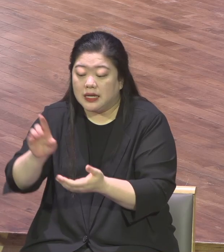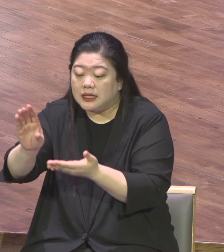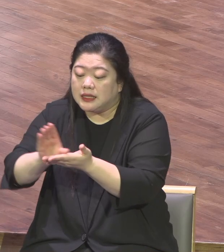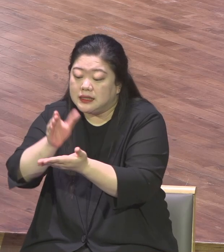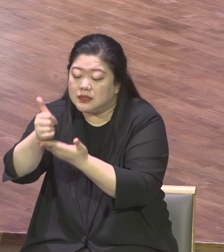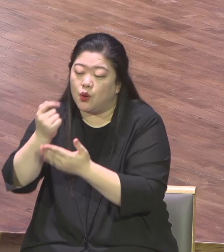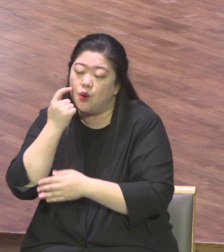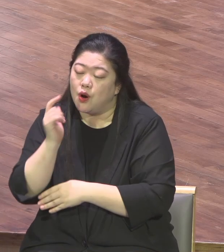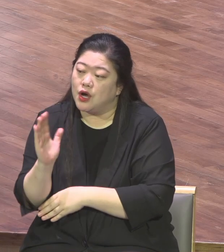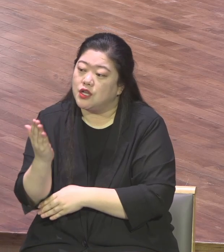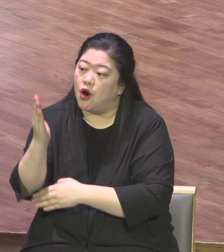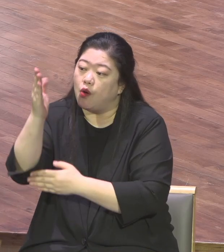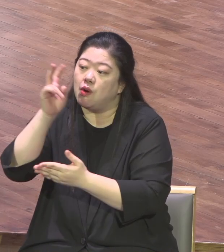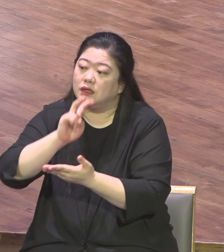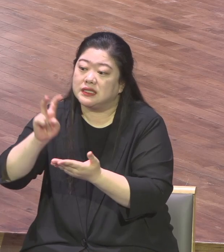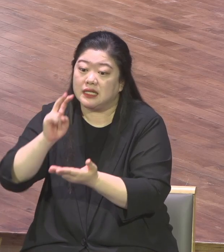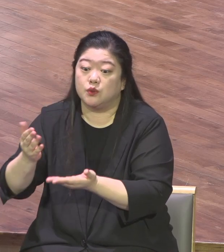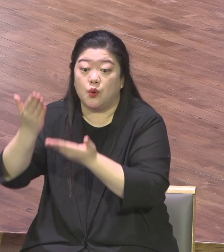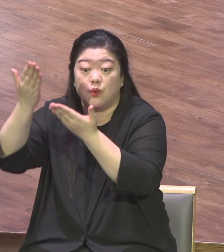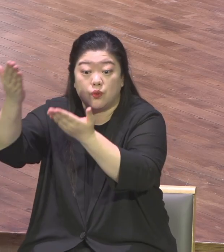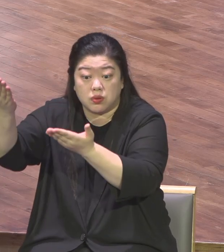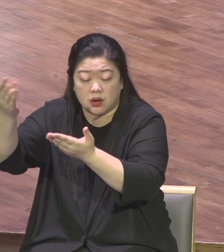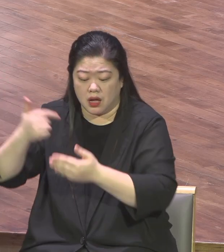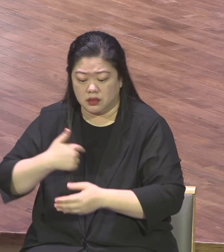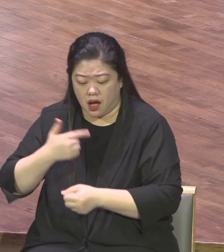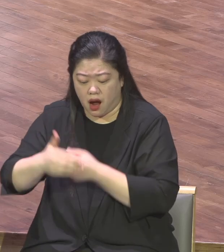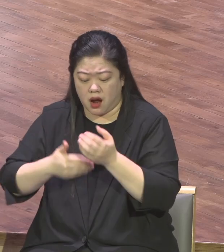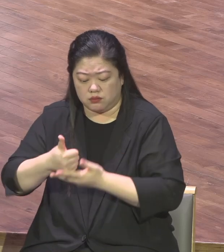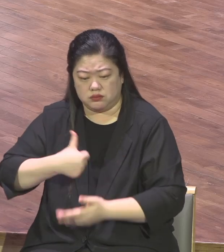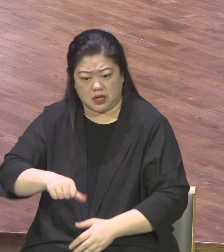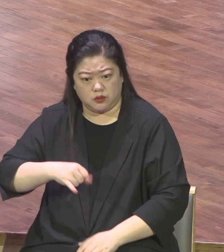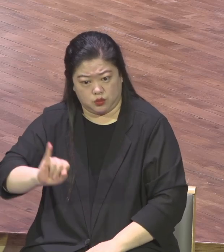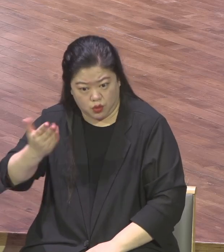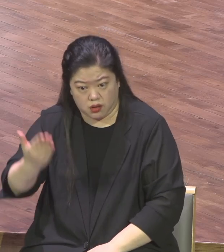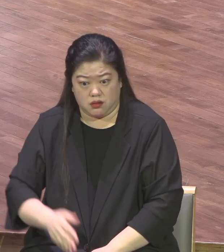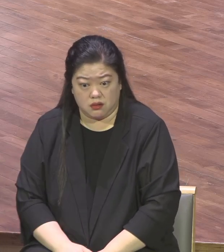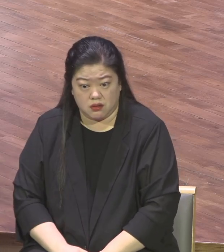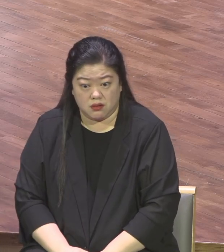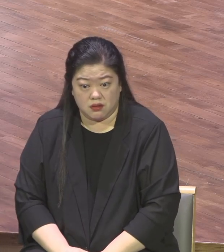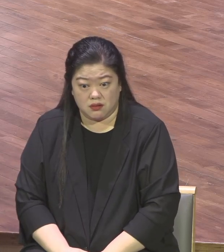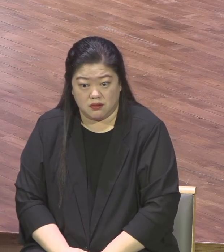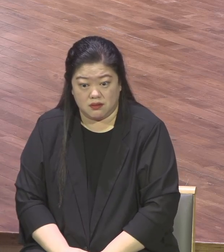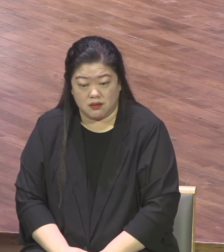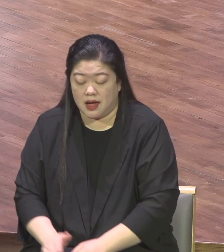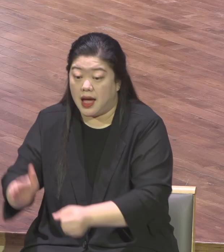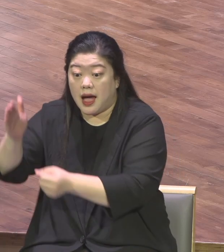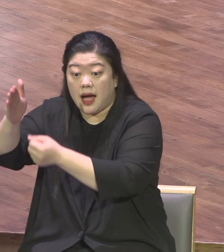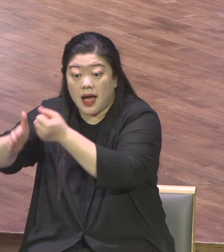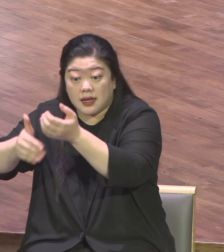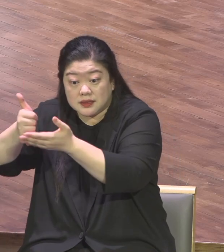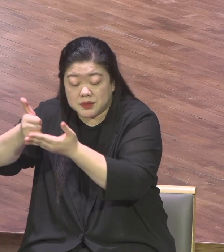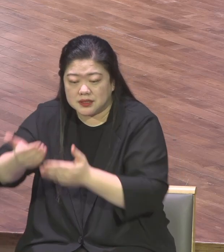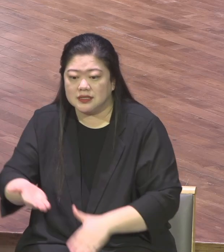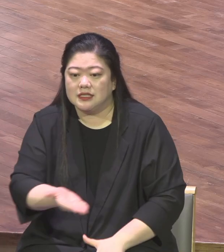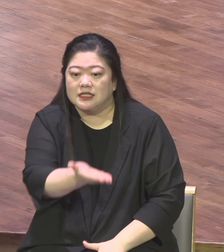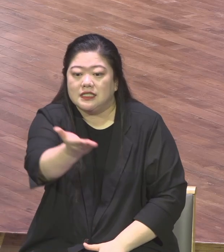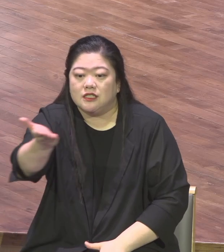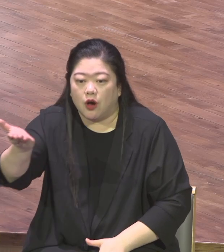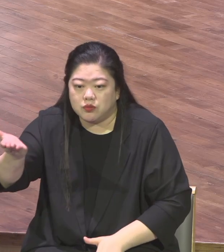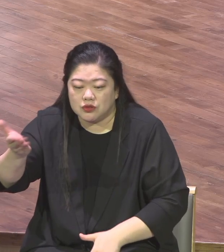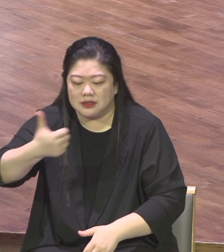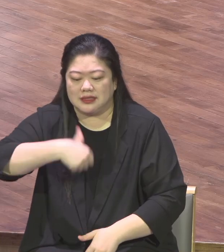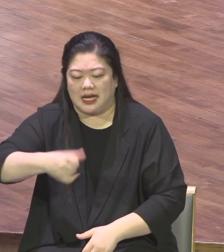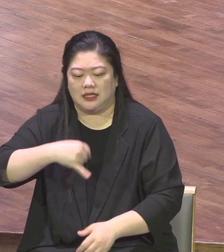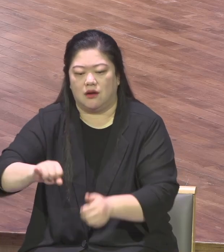영광과 찬송이 되게 하려 했다. 우리 스스로가 영광과 찬송이 되게 하나님께서 우리를 통해서 그리스도 영광을 드러나게